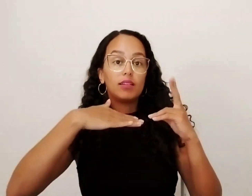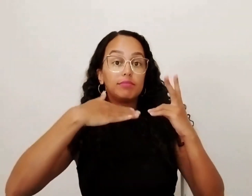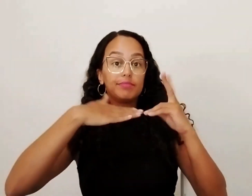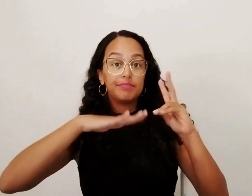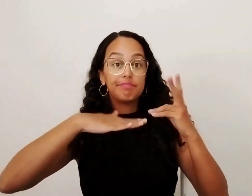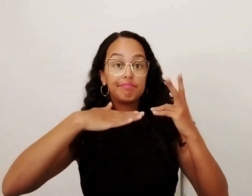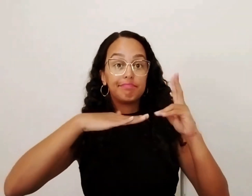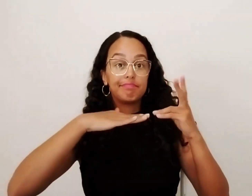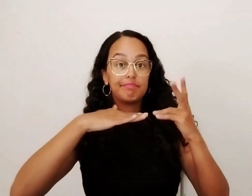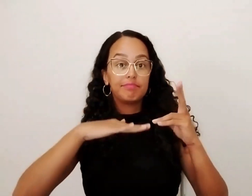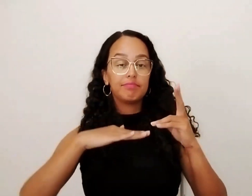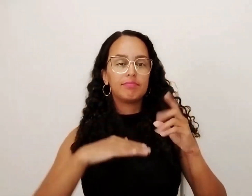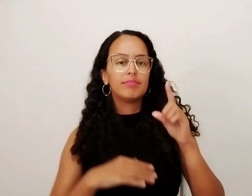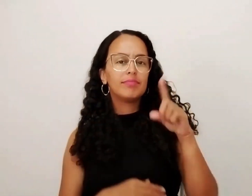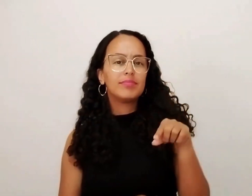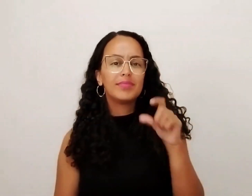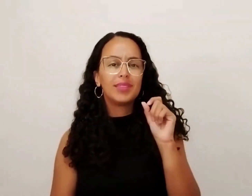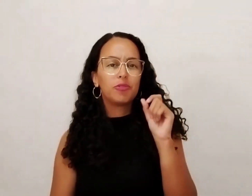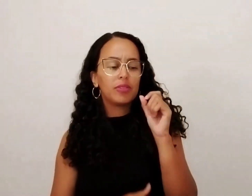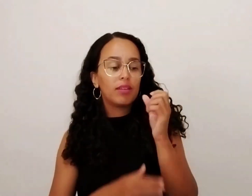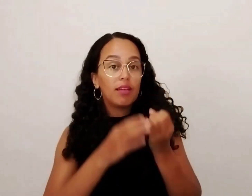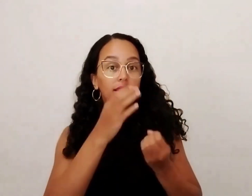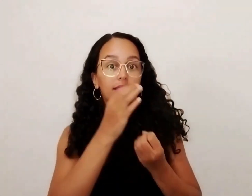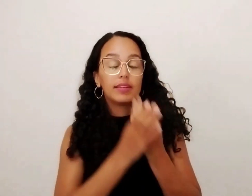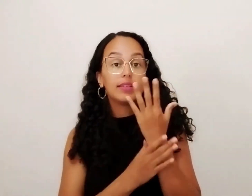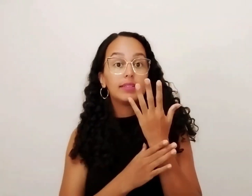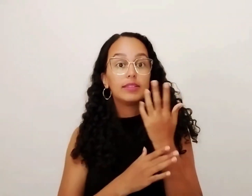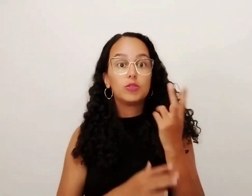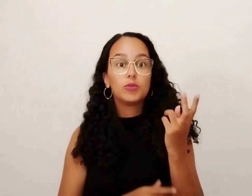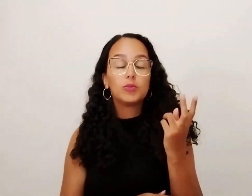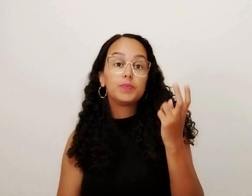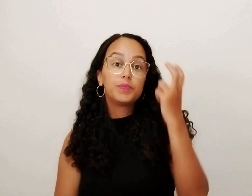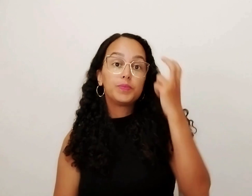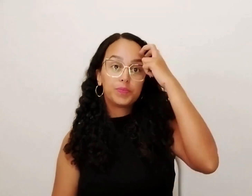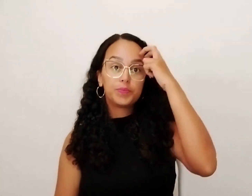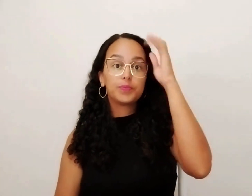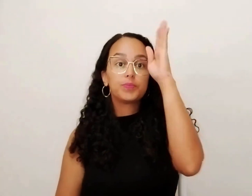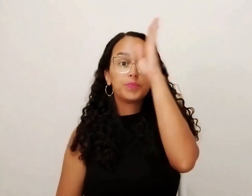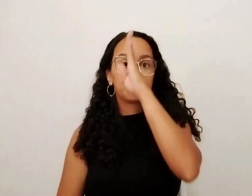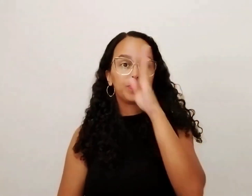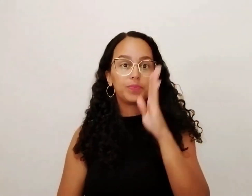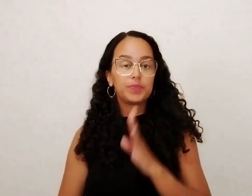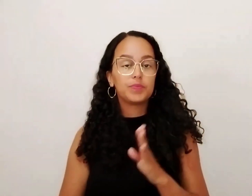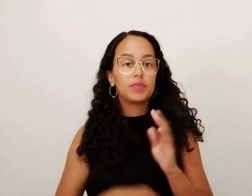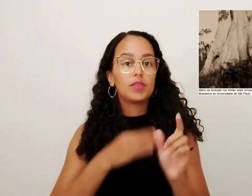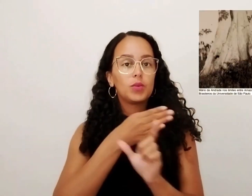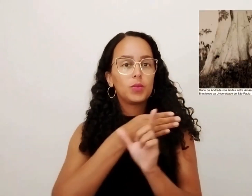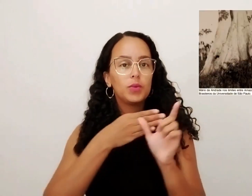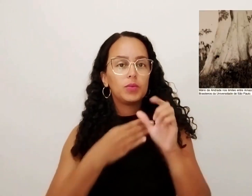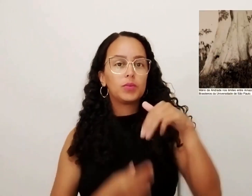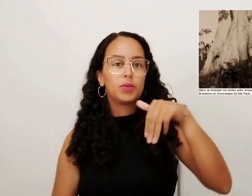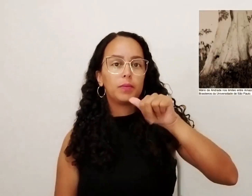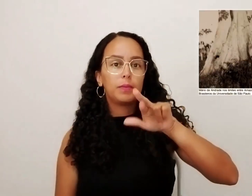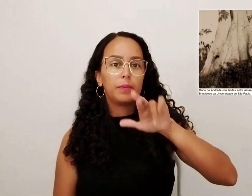Mário de Andrade queria produzir uma obra que refletisse o